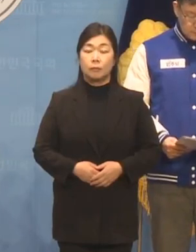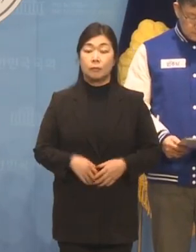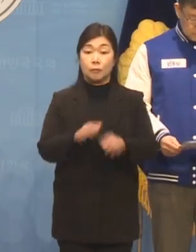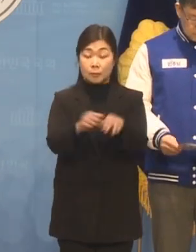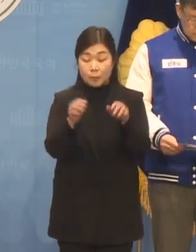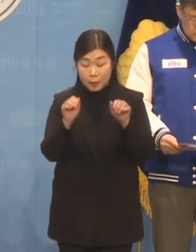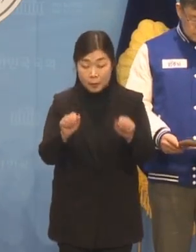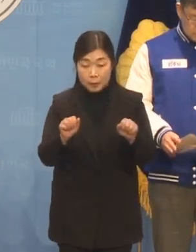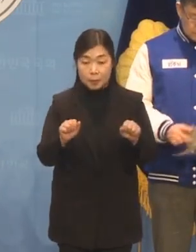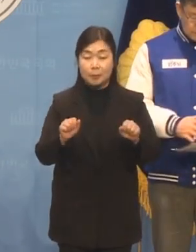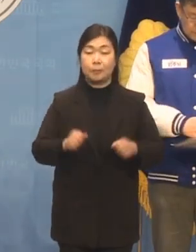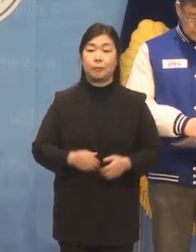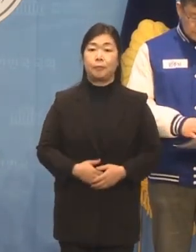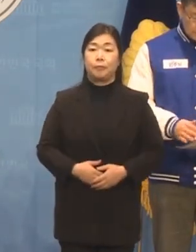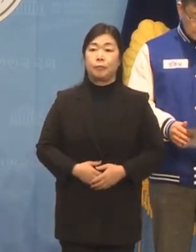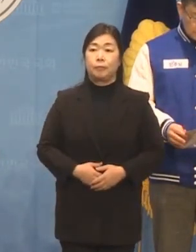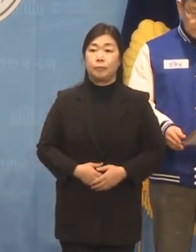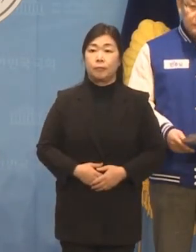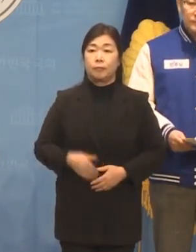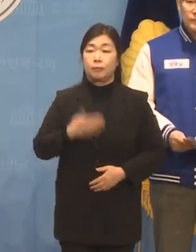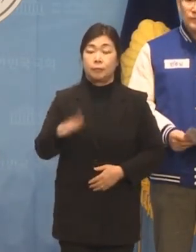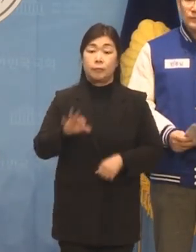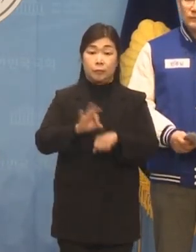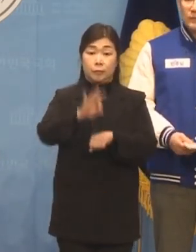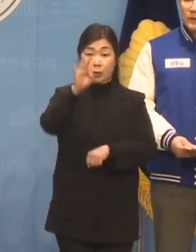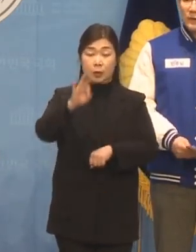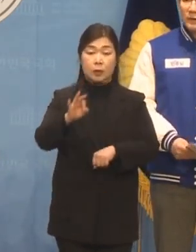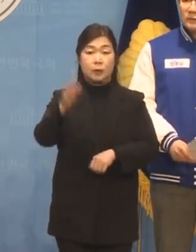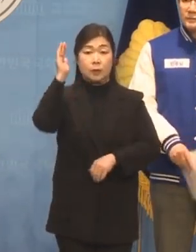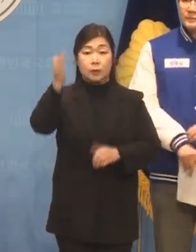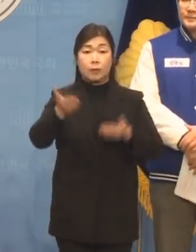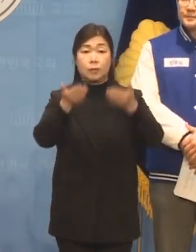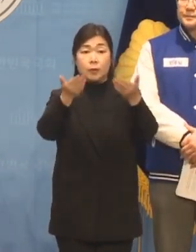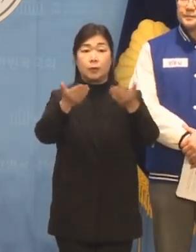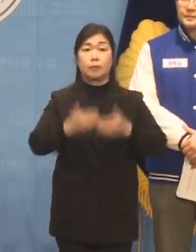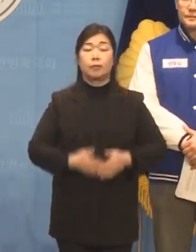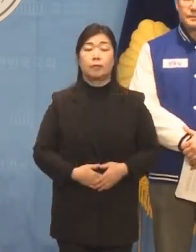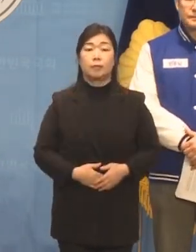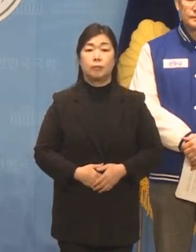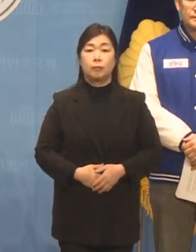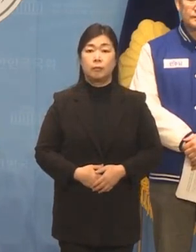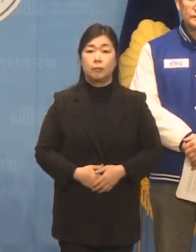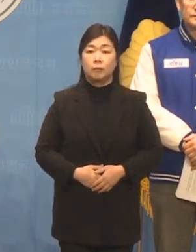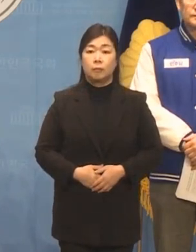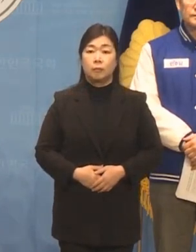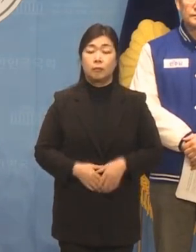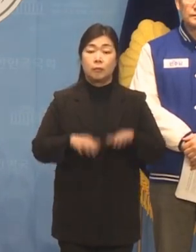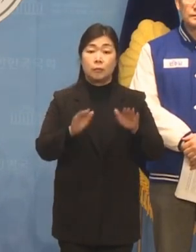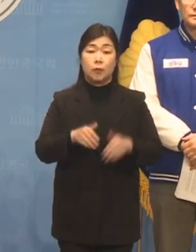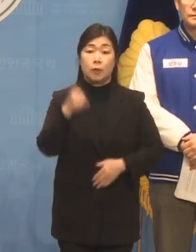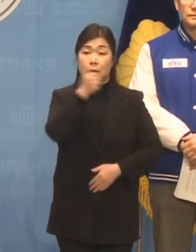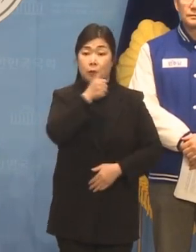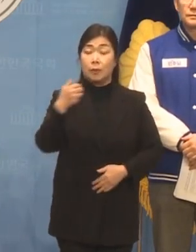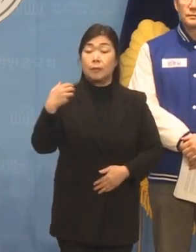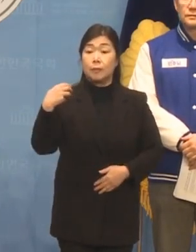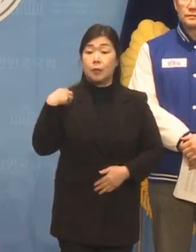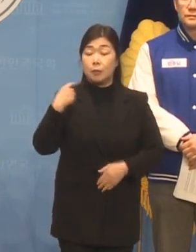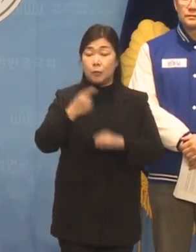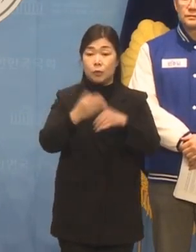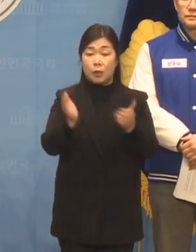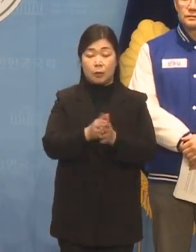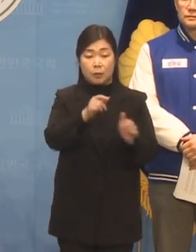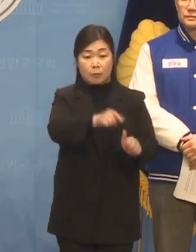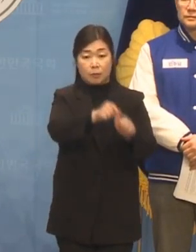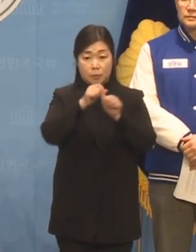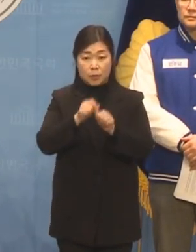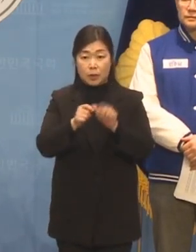네, 안녕하세요. 저희 10시 기자회견 시작하도록 하겠습니다. 저는 오늘 사회를 맡은 민주당